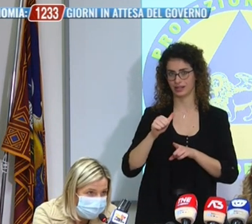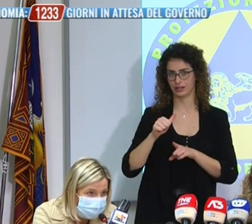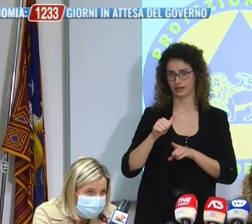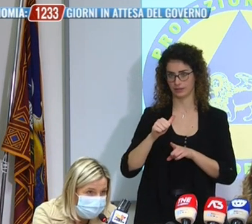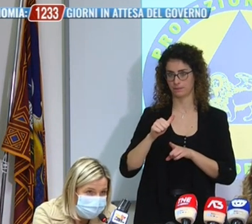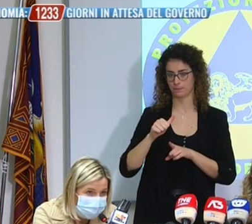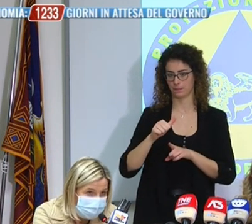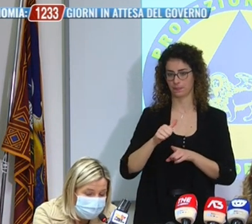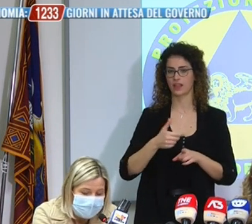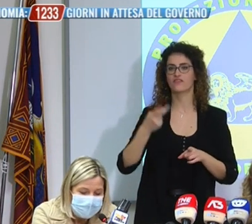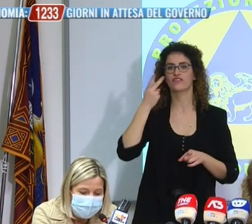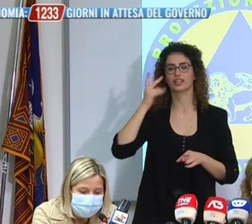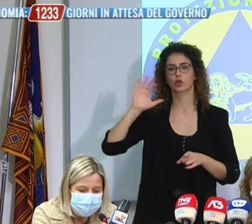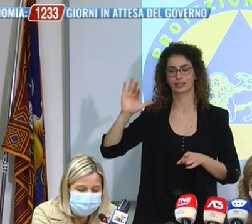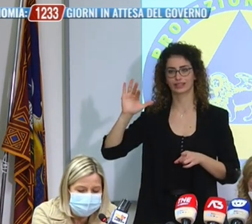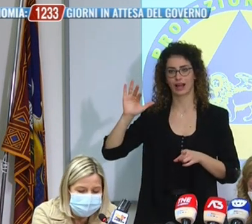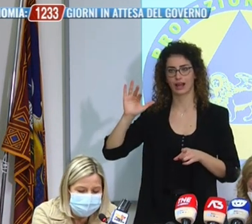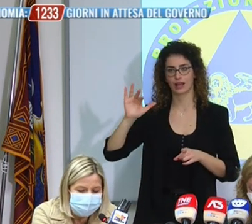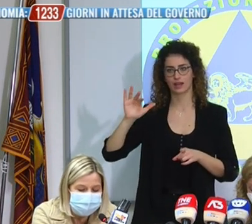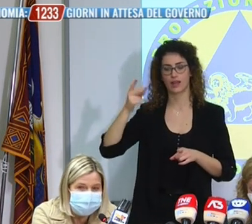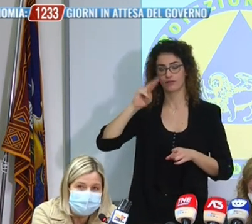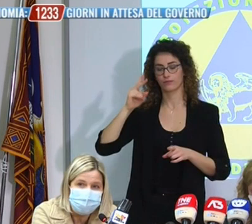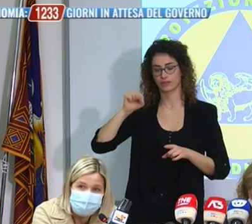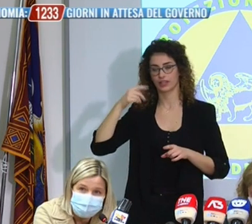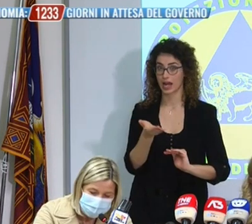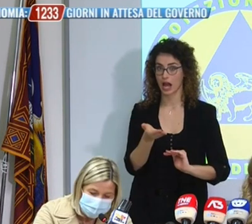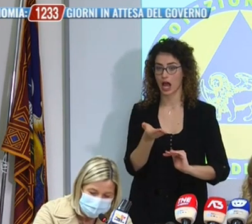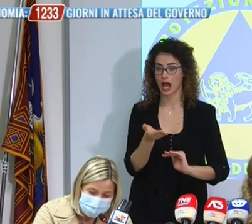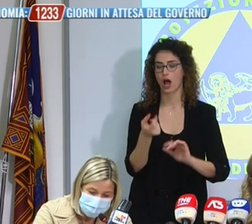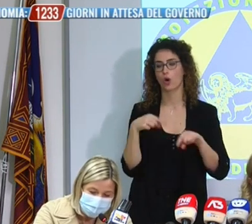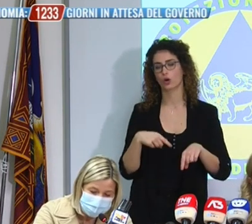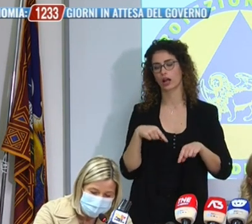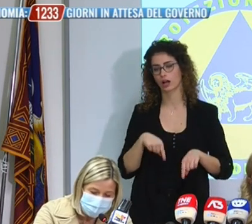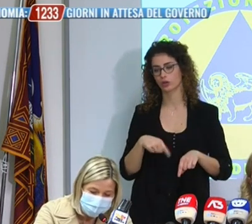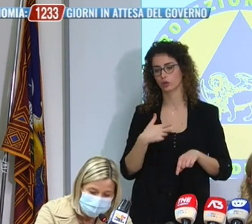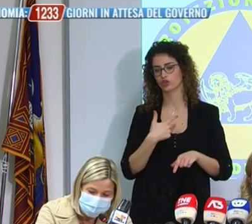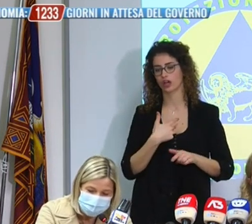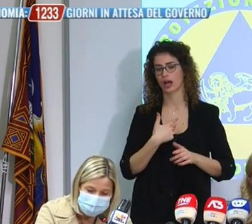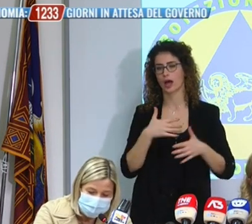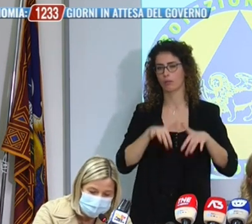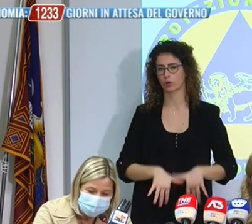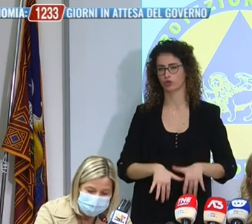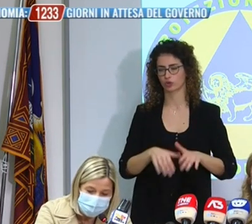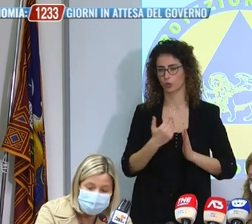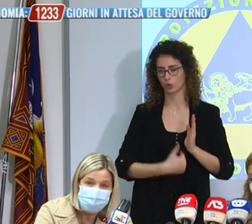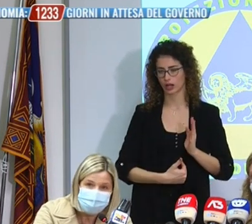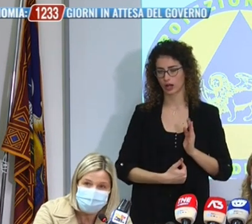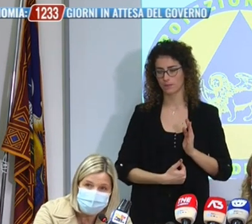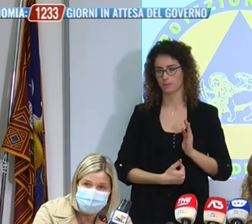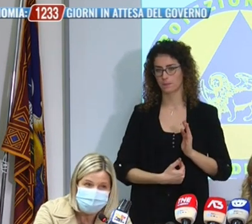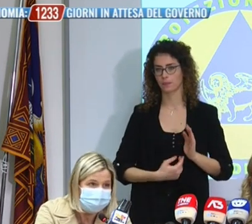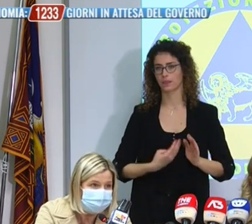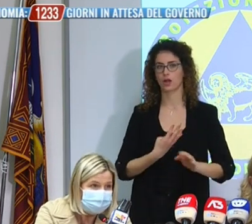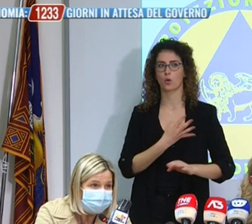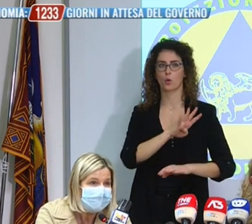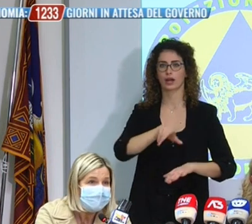ok? Sì. E qui ci siamo. Poi abbiamo il distretto veneziano, metteremo una procedura per cui nelle 48